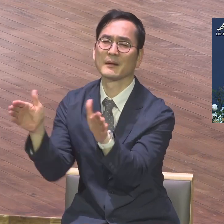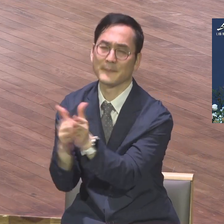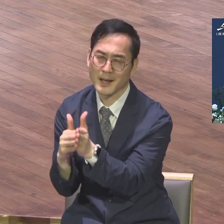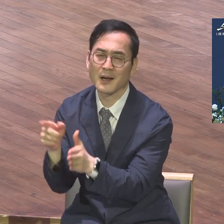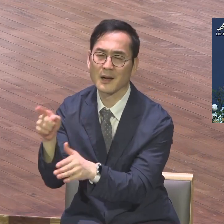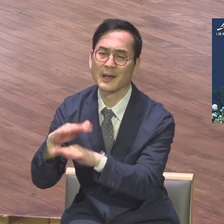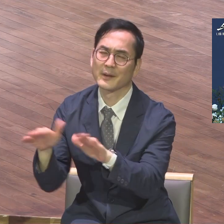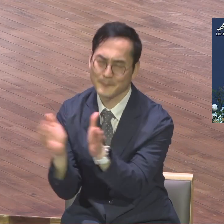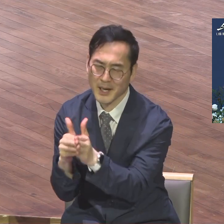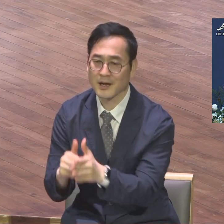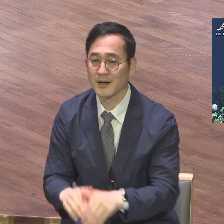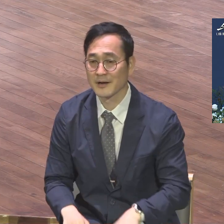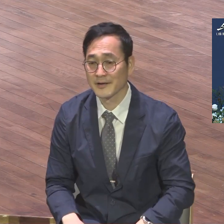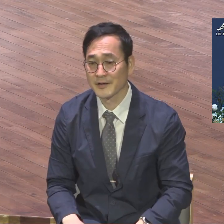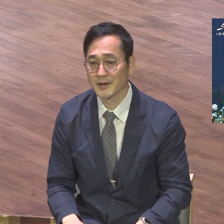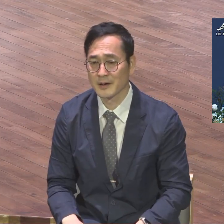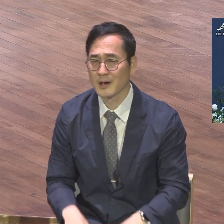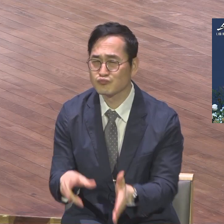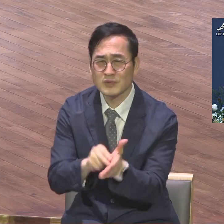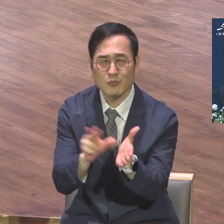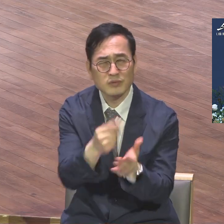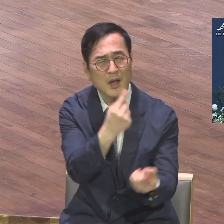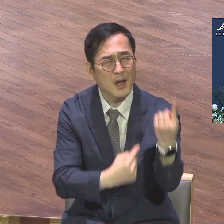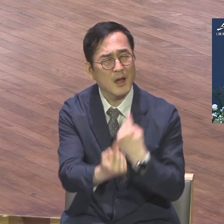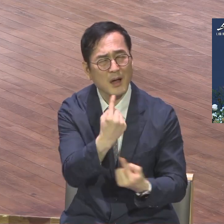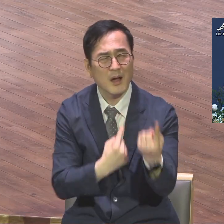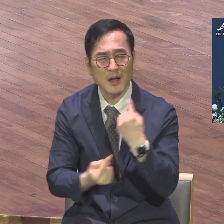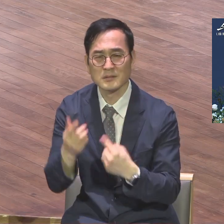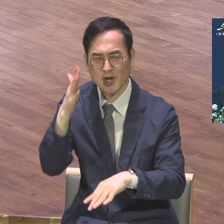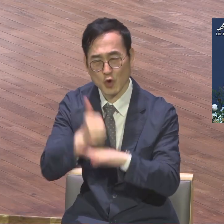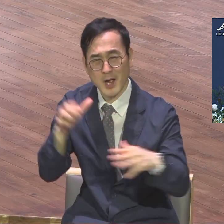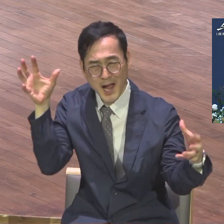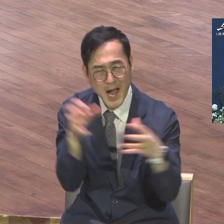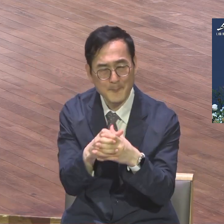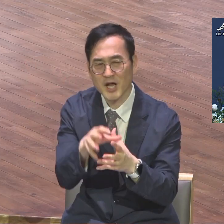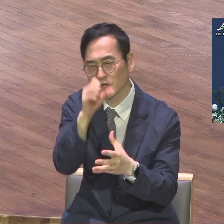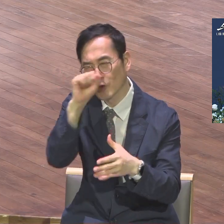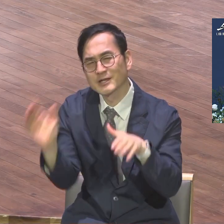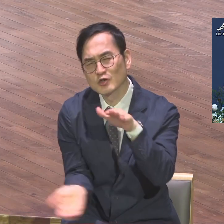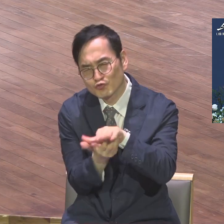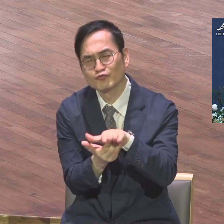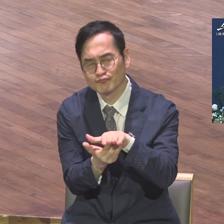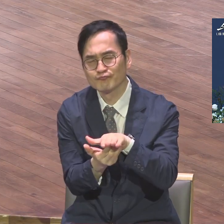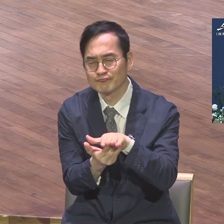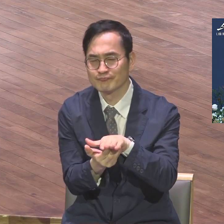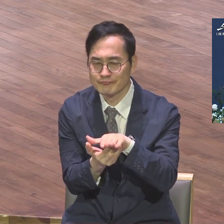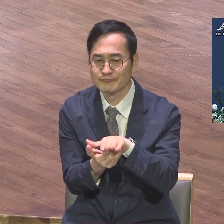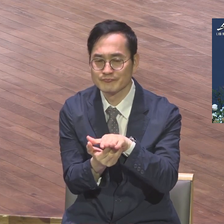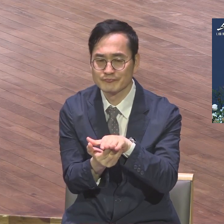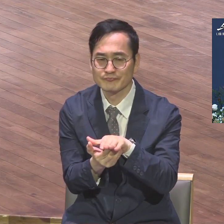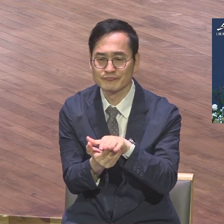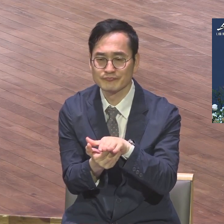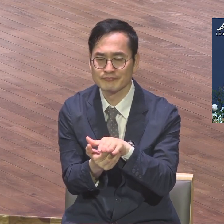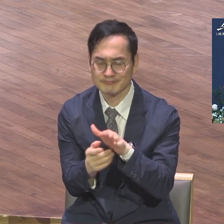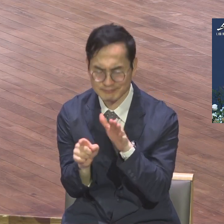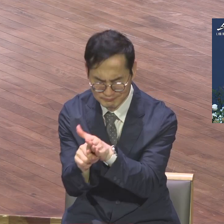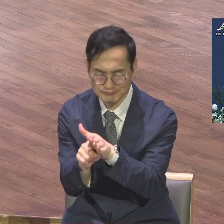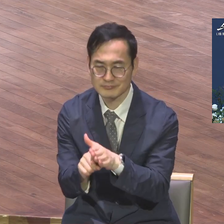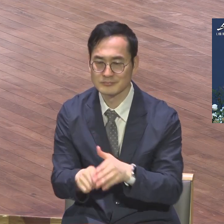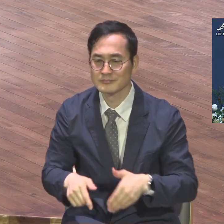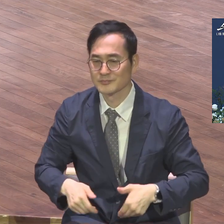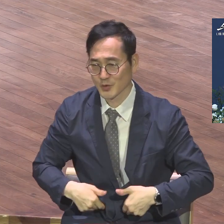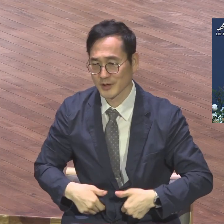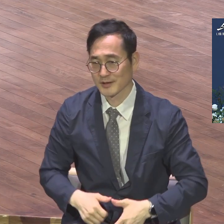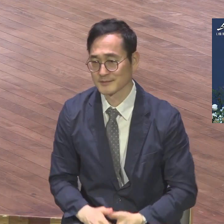해결하셨다. 여러 가지 문제 많지만 결국은 합력하여 선을 이루실 예수님이시다. 그래서 하나님 앞에